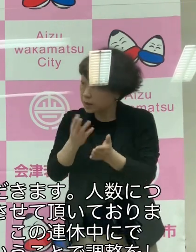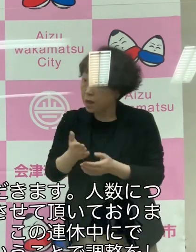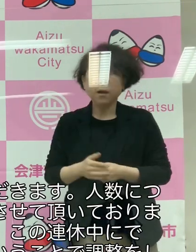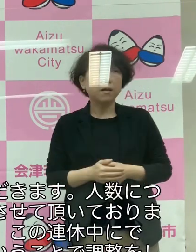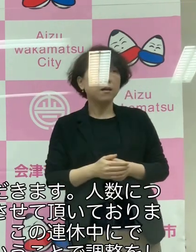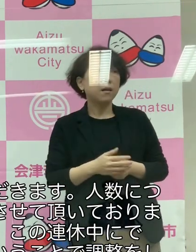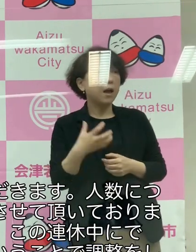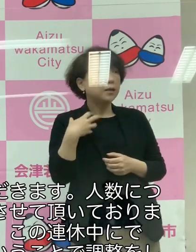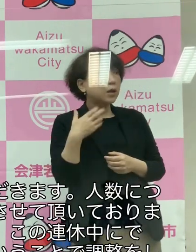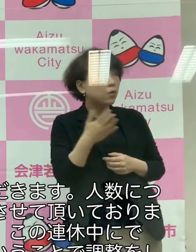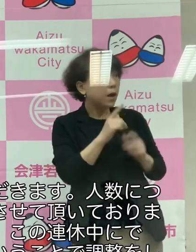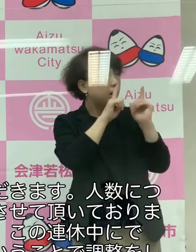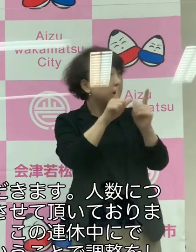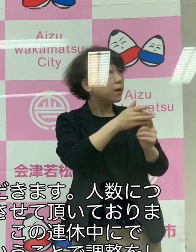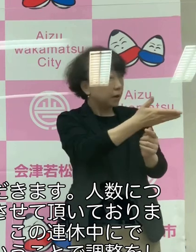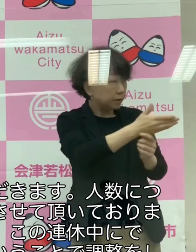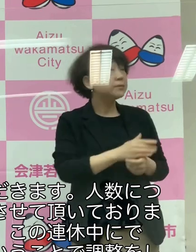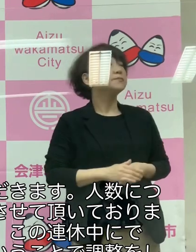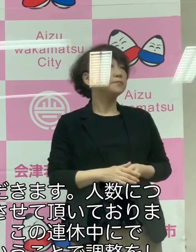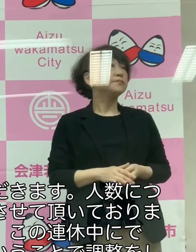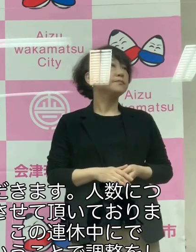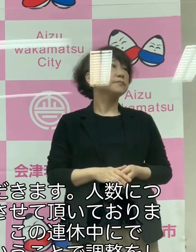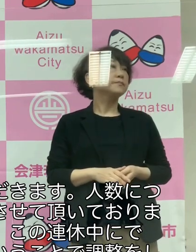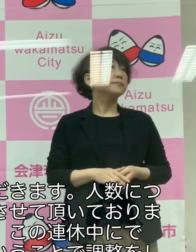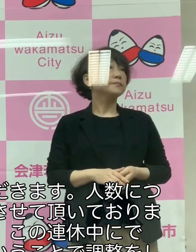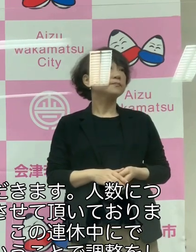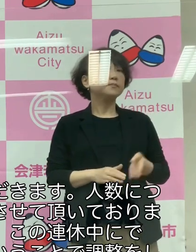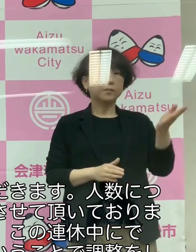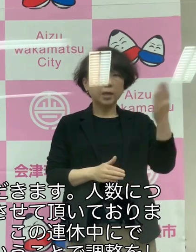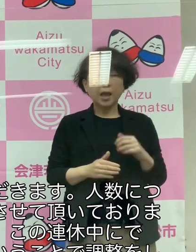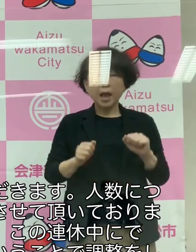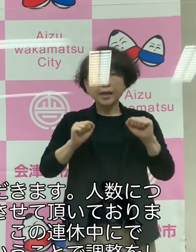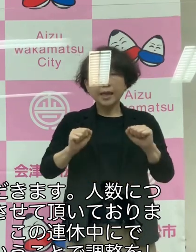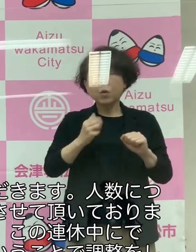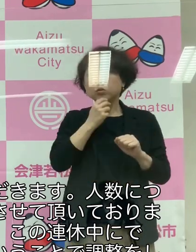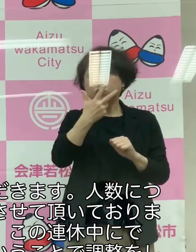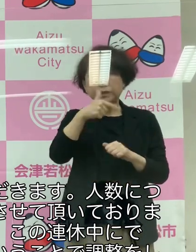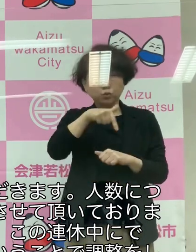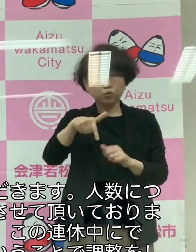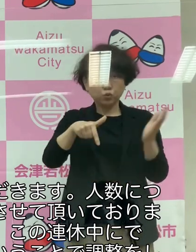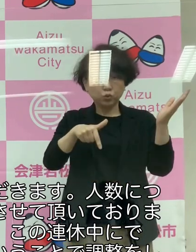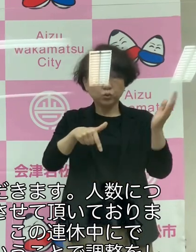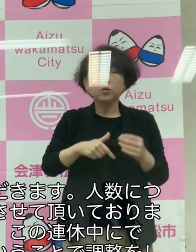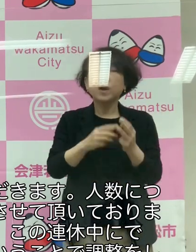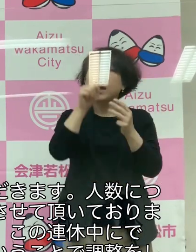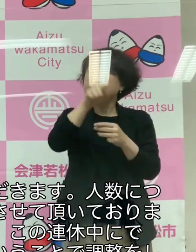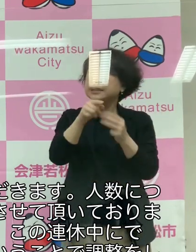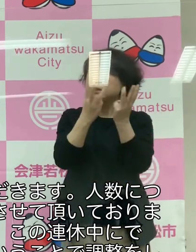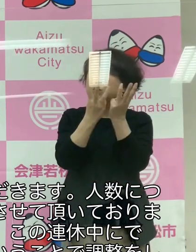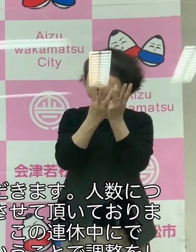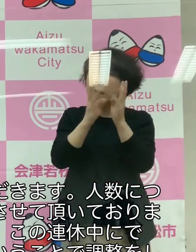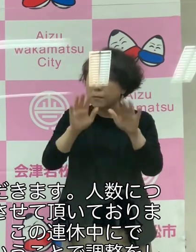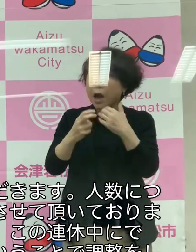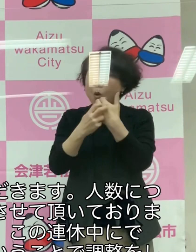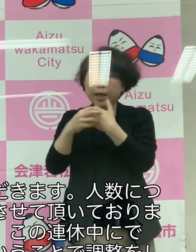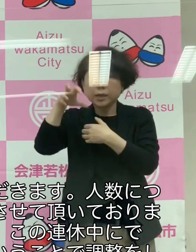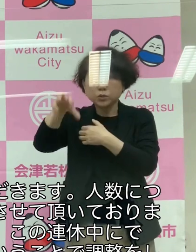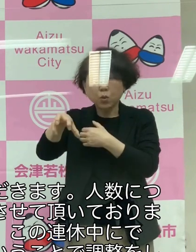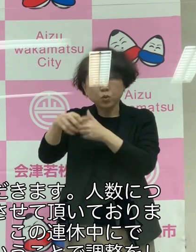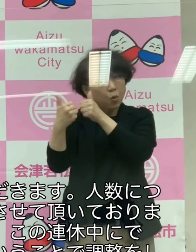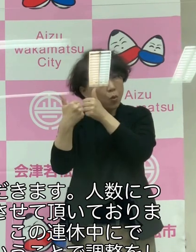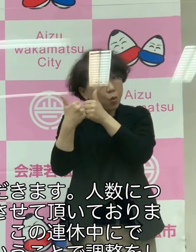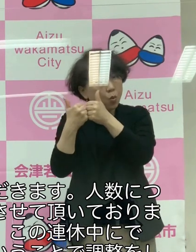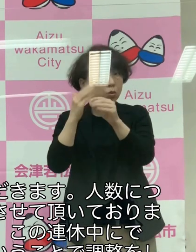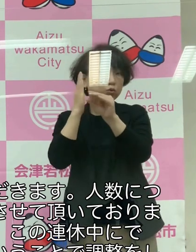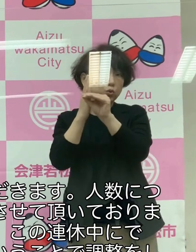担当からお答えをさせていただきます。 はい、健康福祉部でございます。人数についてはただいま、保健所の方と協議をさせ